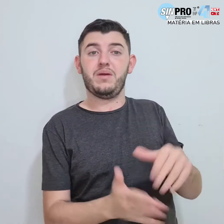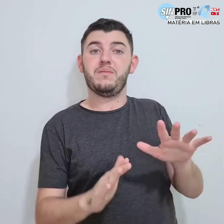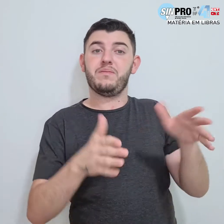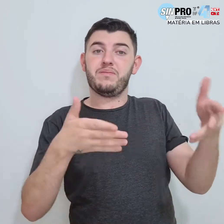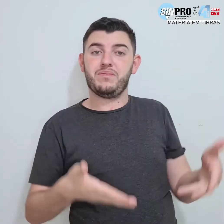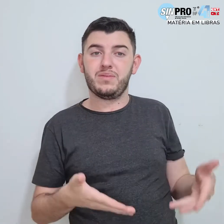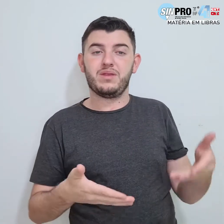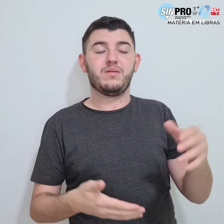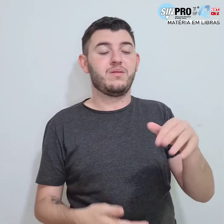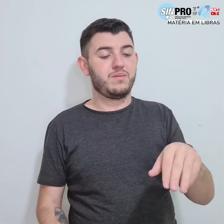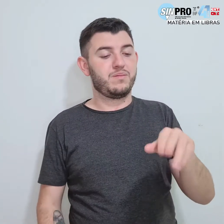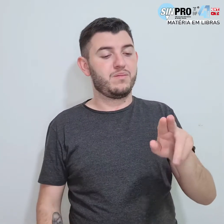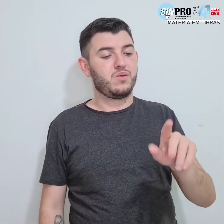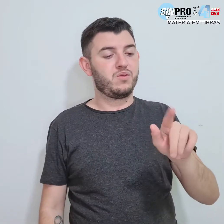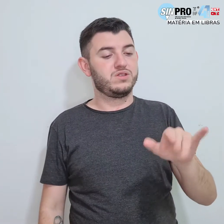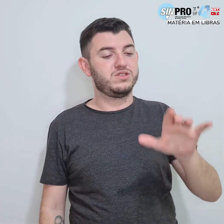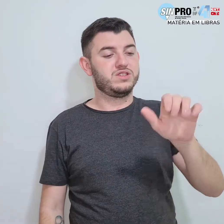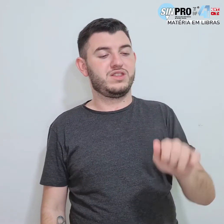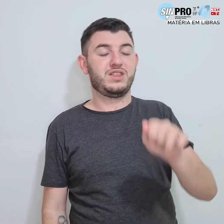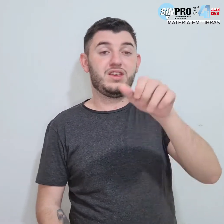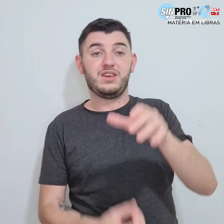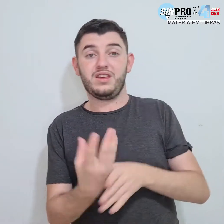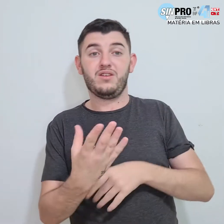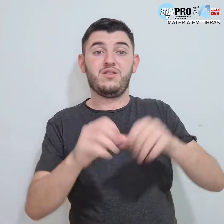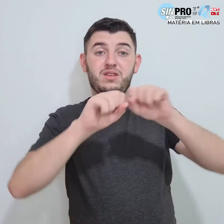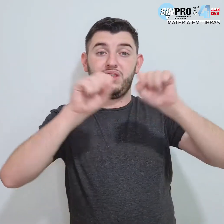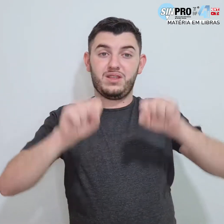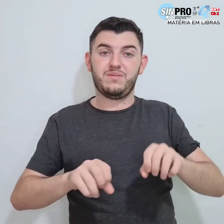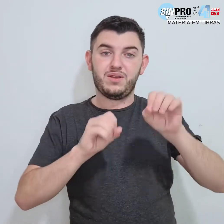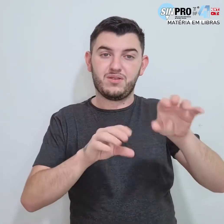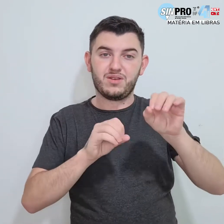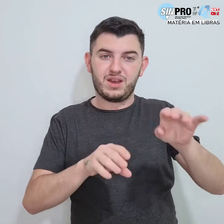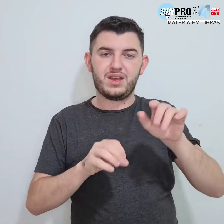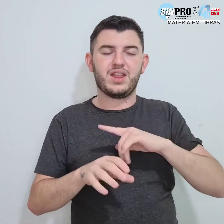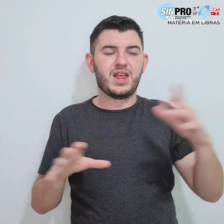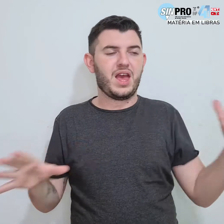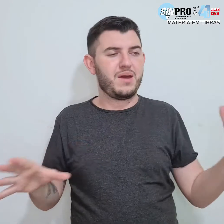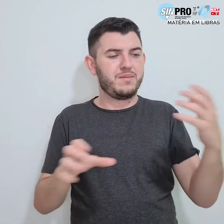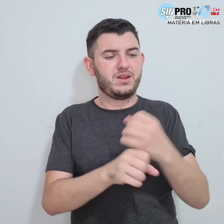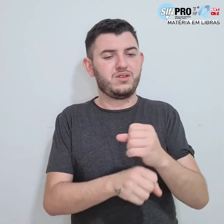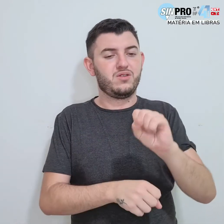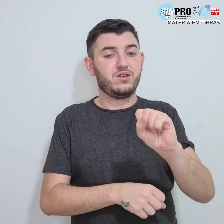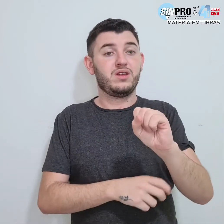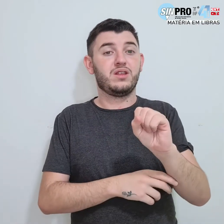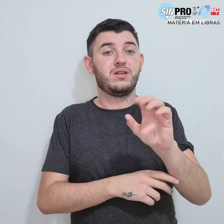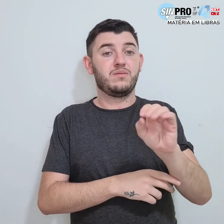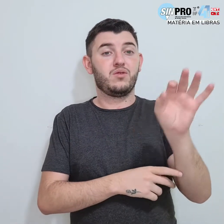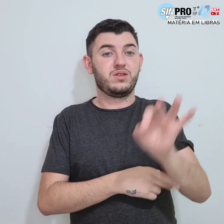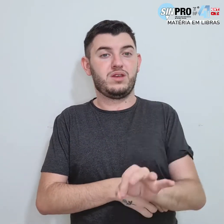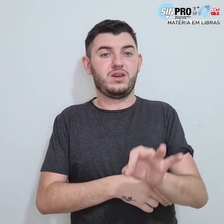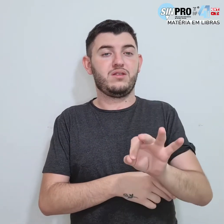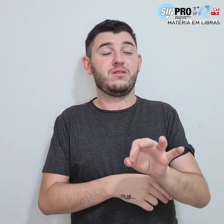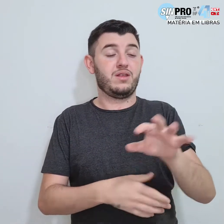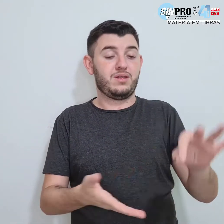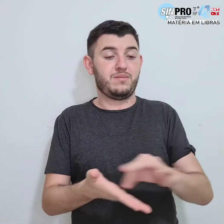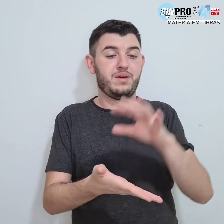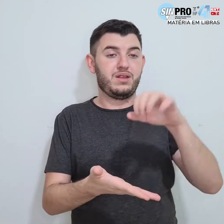construíram um sistema educativo público que abrange 80% das matrículas nos níveis pré-universitários,